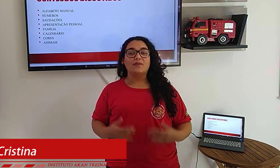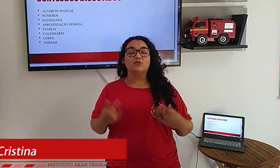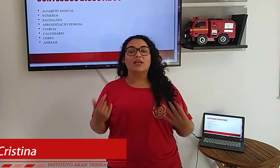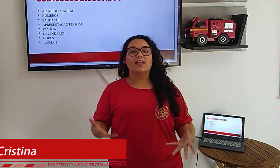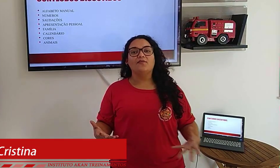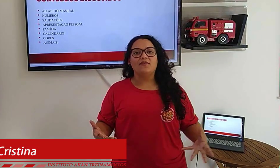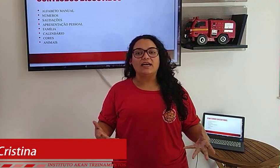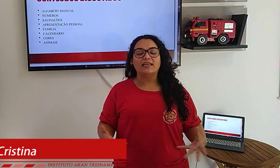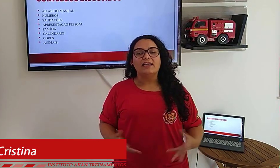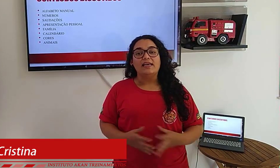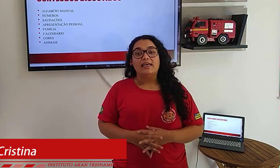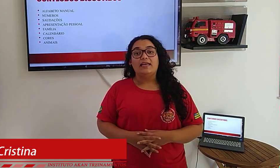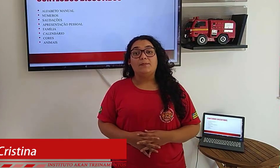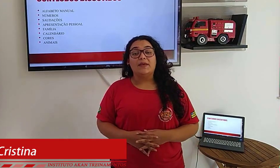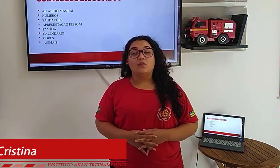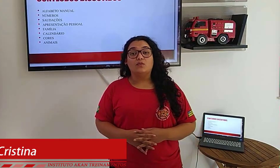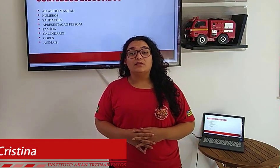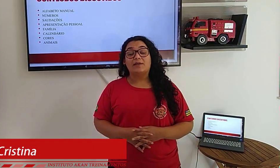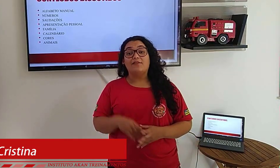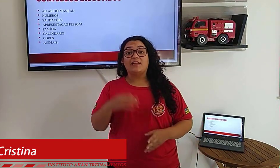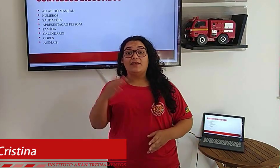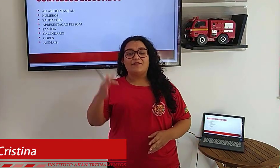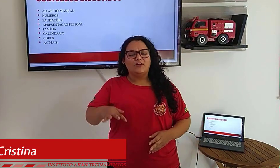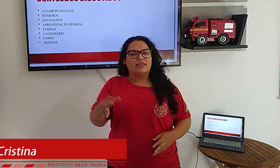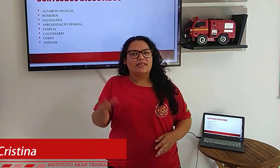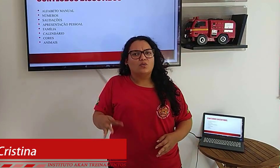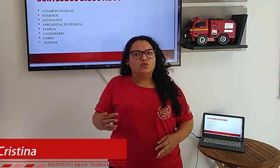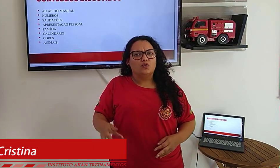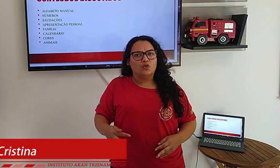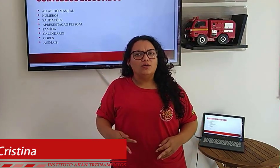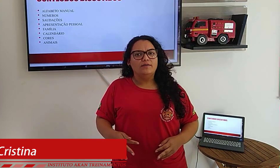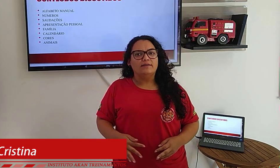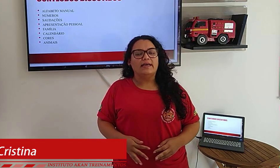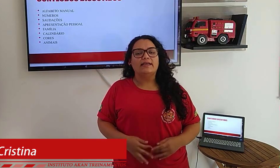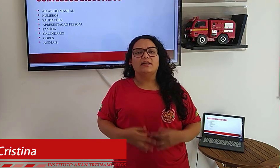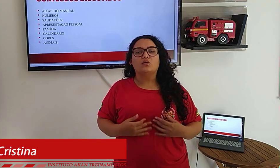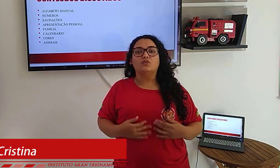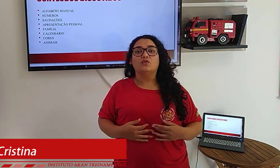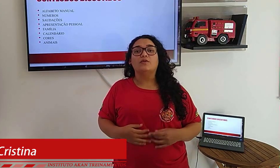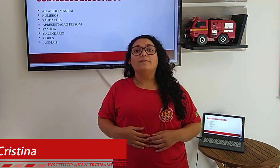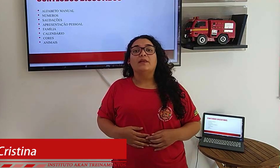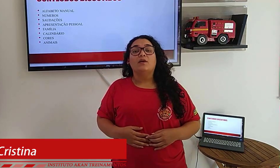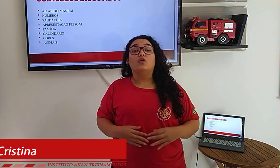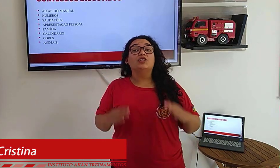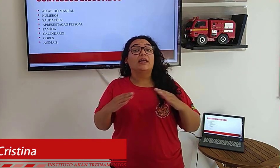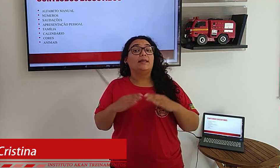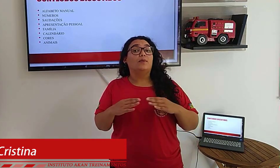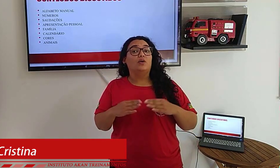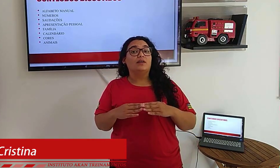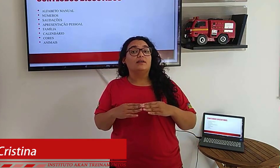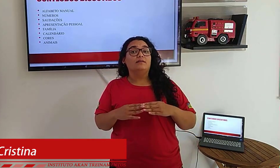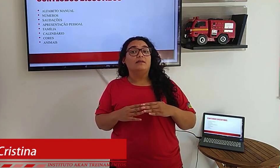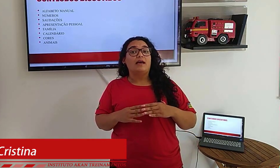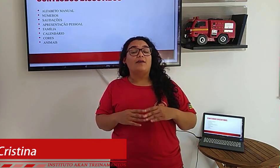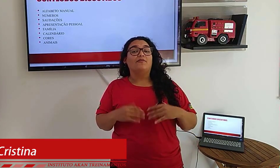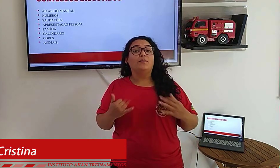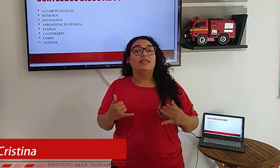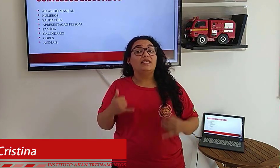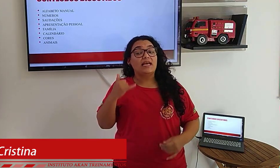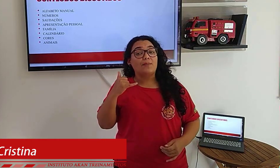ele fala? Ele pergunta, ele está falando que está com dor, né? Está com dor, onde que ele mora, a família, ligar para a família